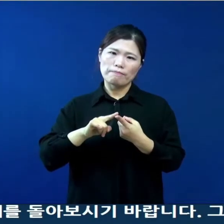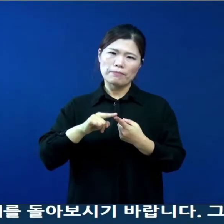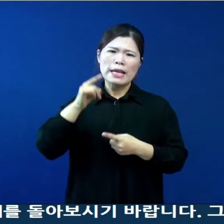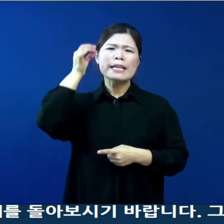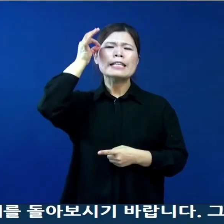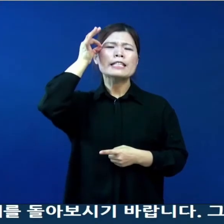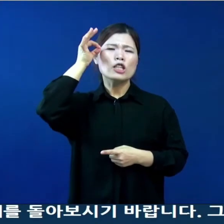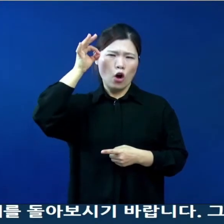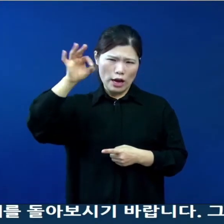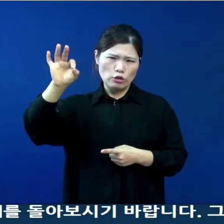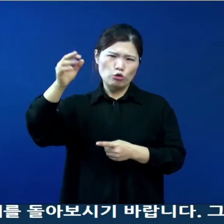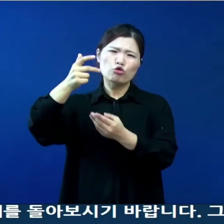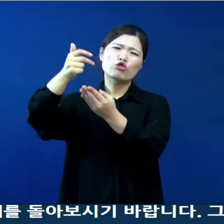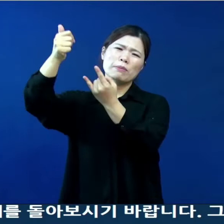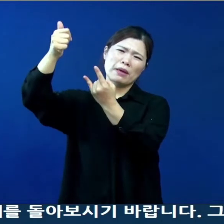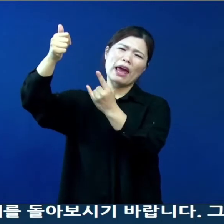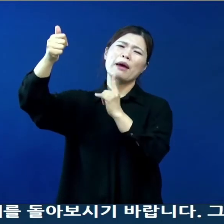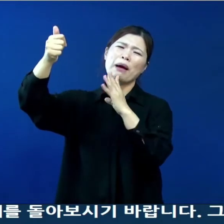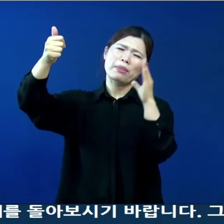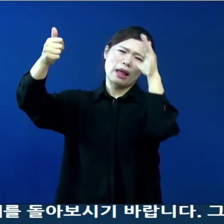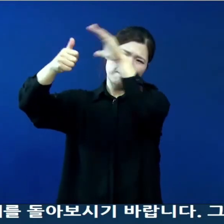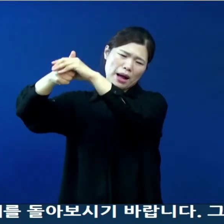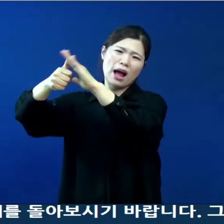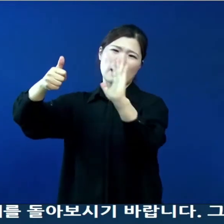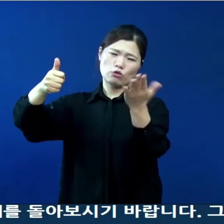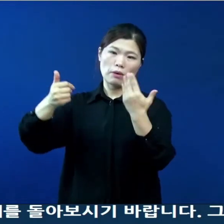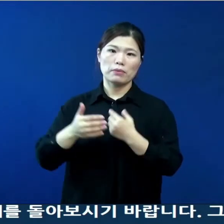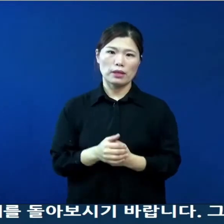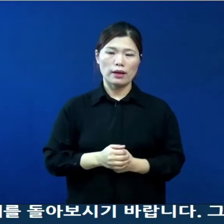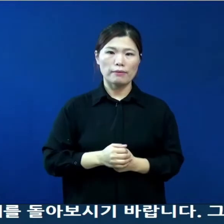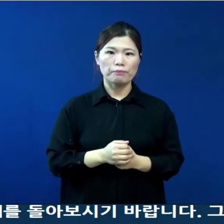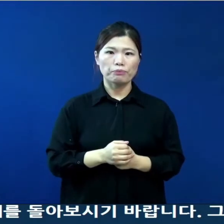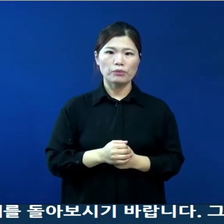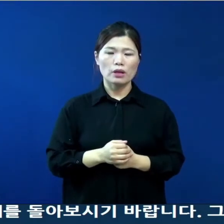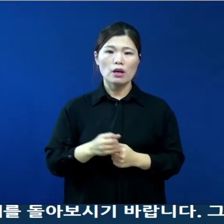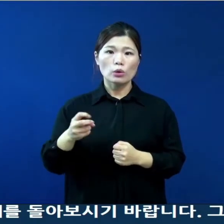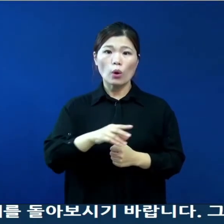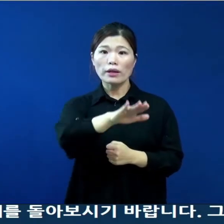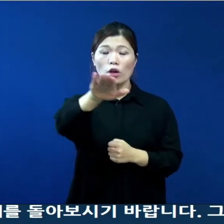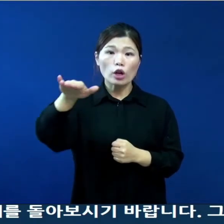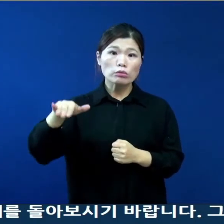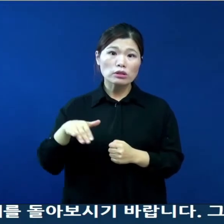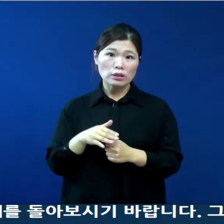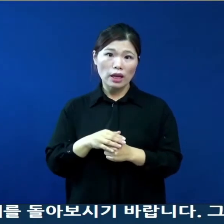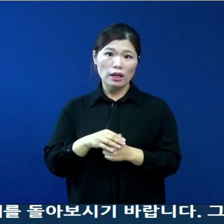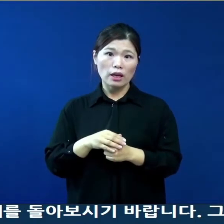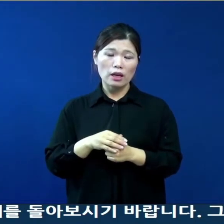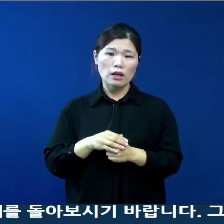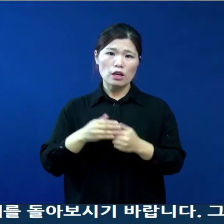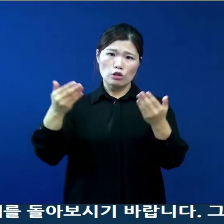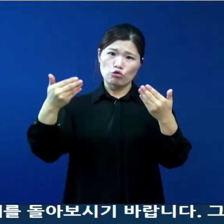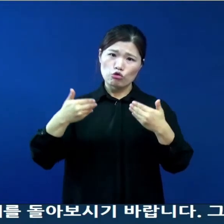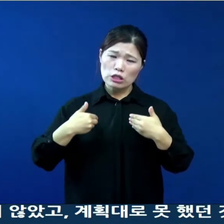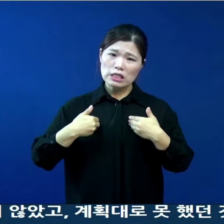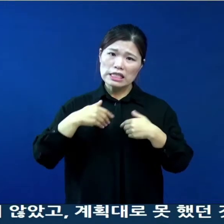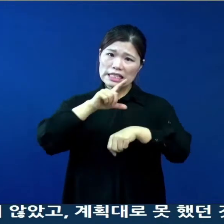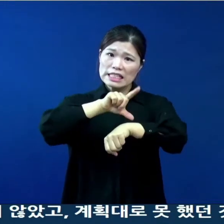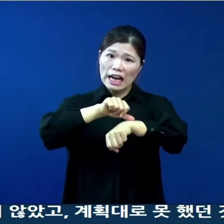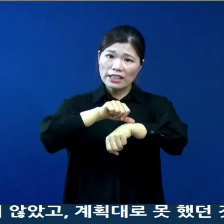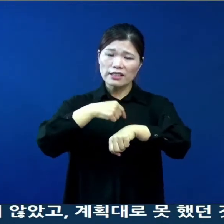것입니다. 내일에 대한 자신만의 계획이 헛된 이유는 또한 우리에게 주어진 시간이 우리 생각보다